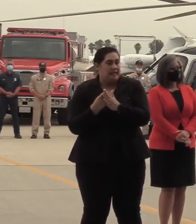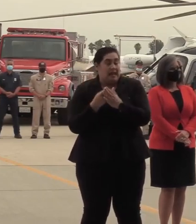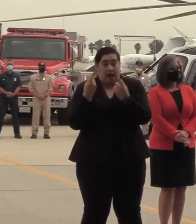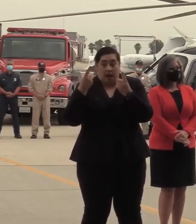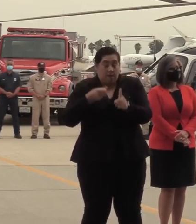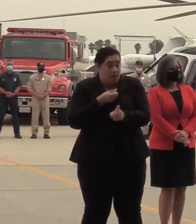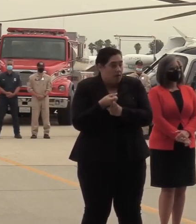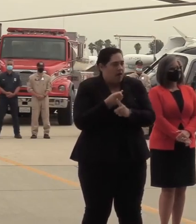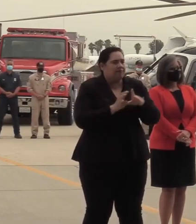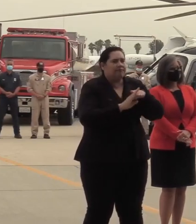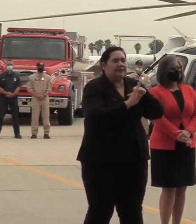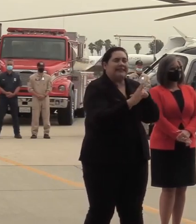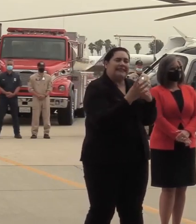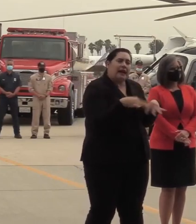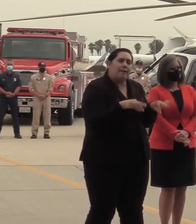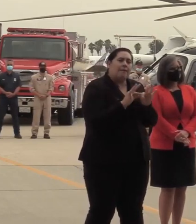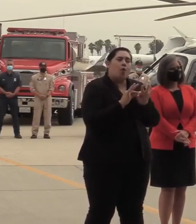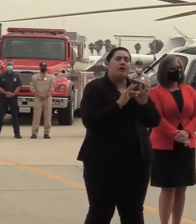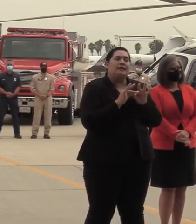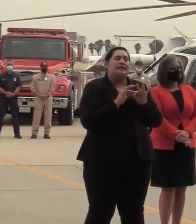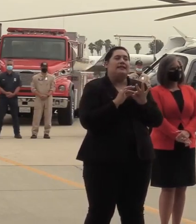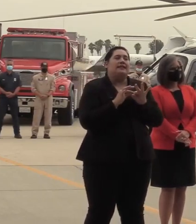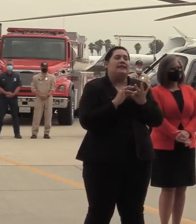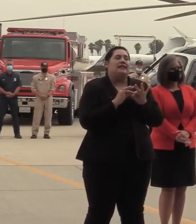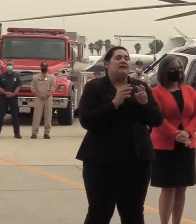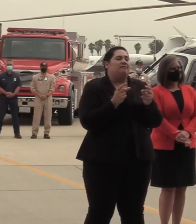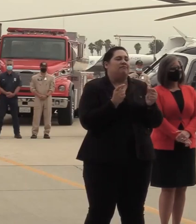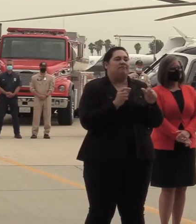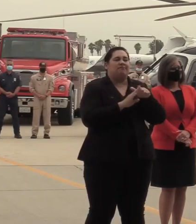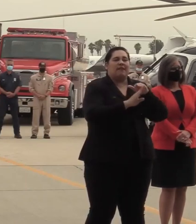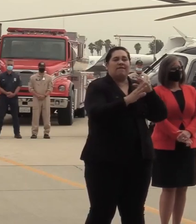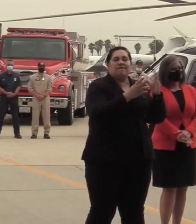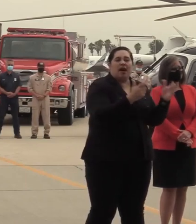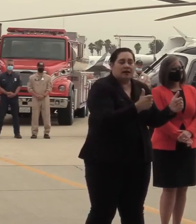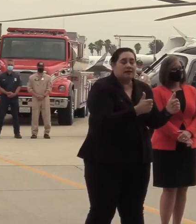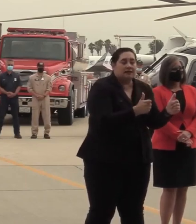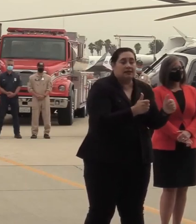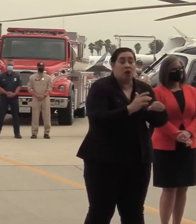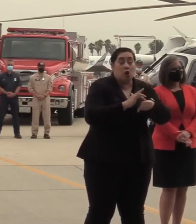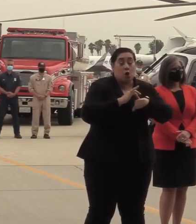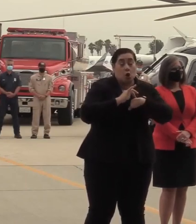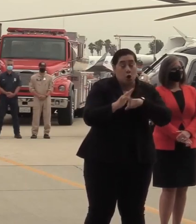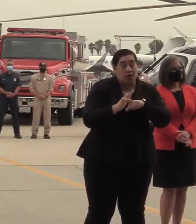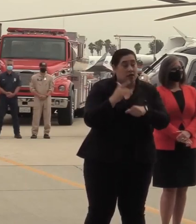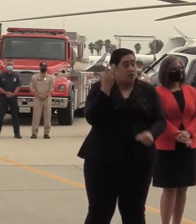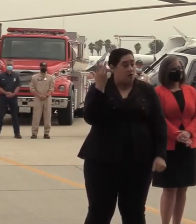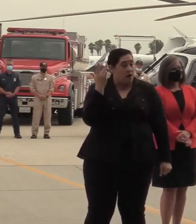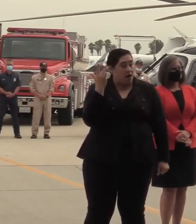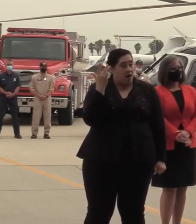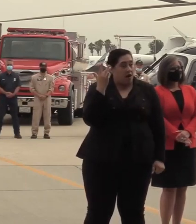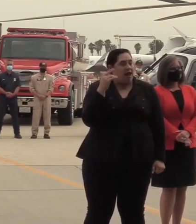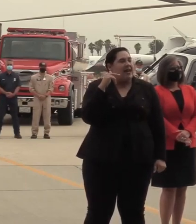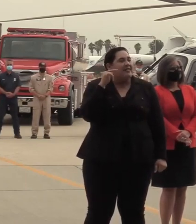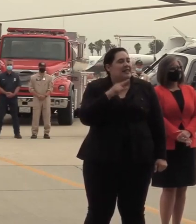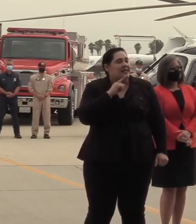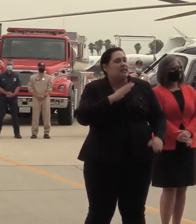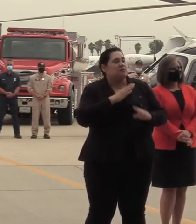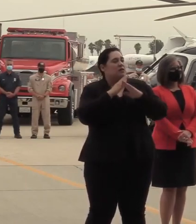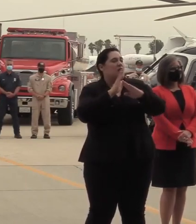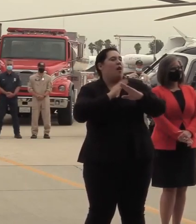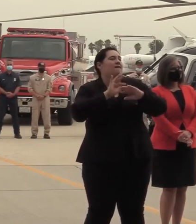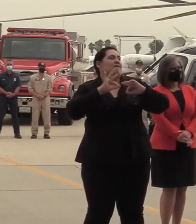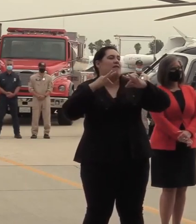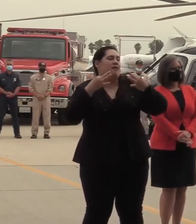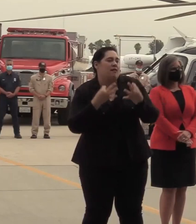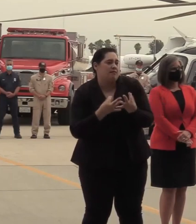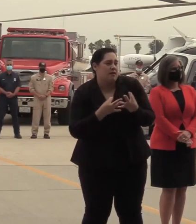es importante salir muy, muy rápido y temprano, porque este es la protección de nuestras